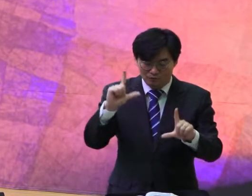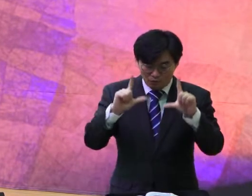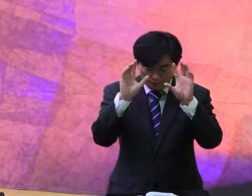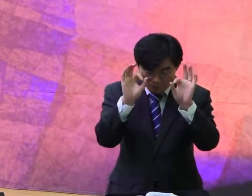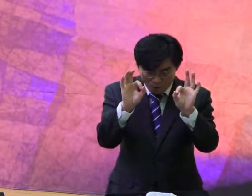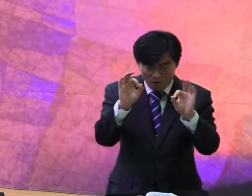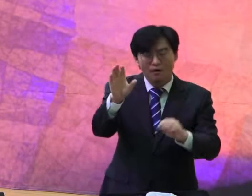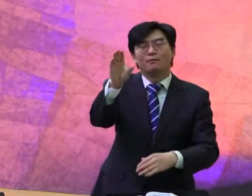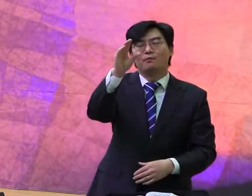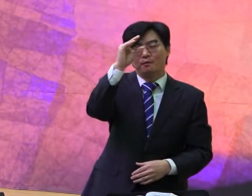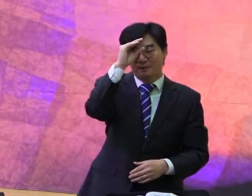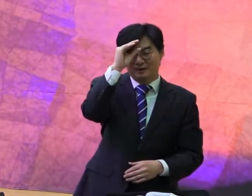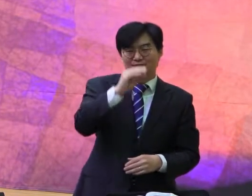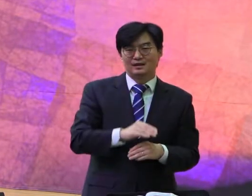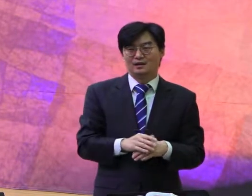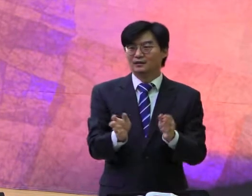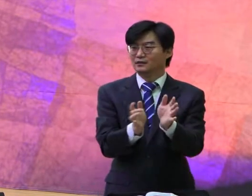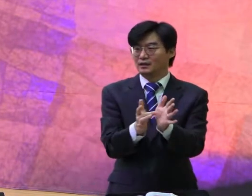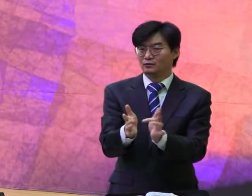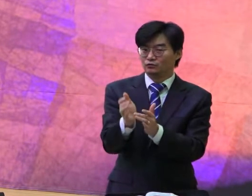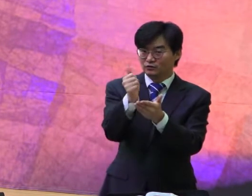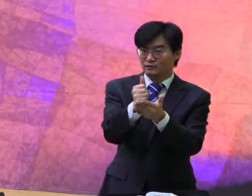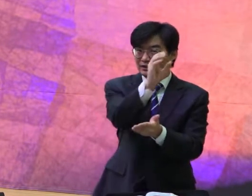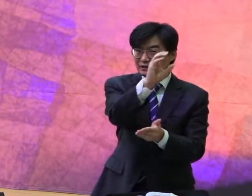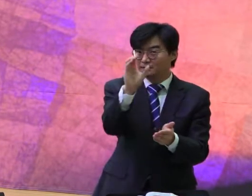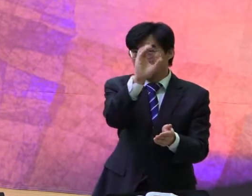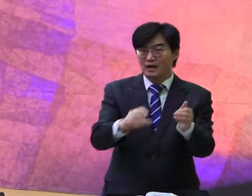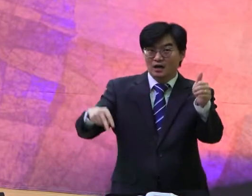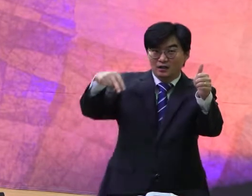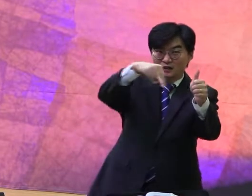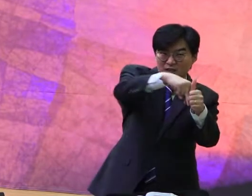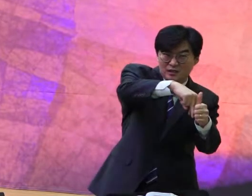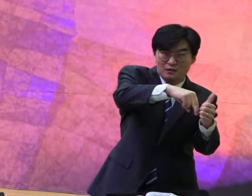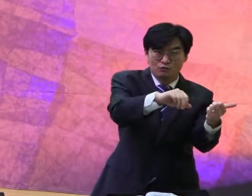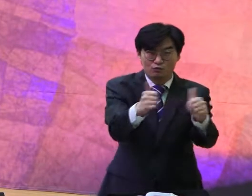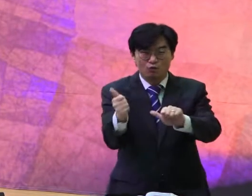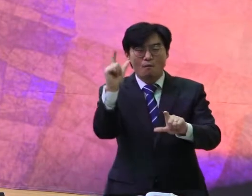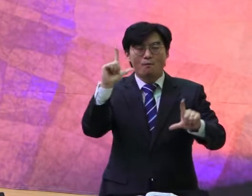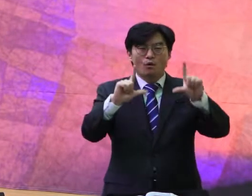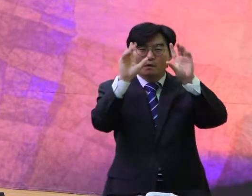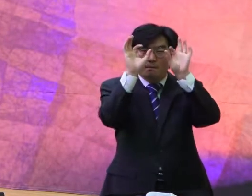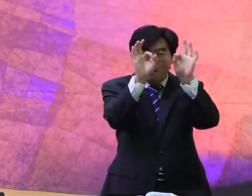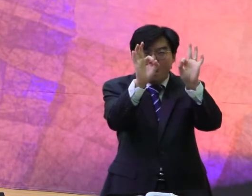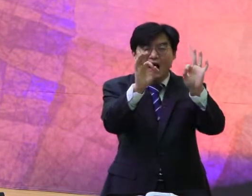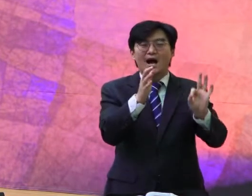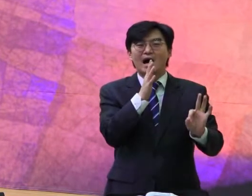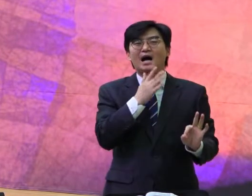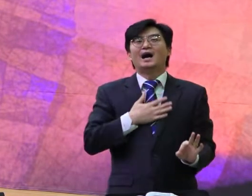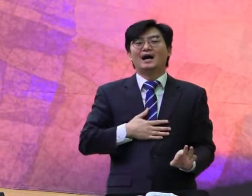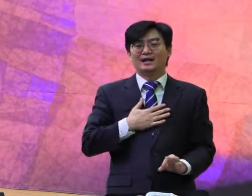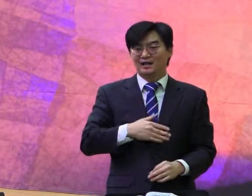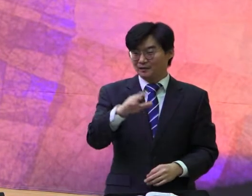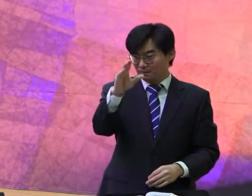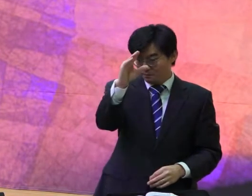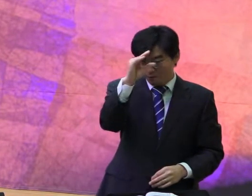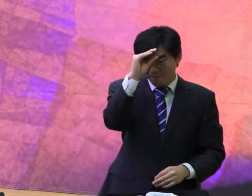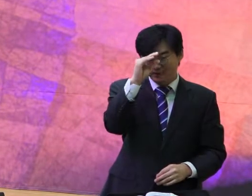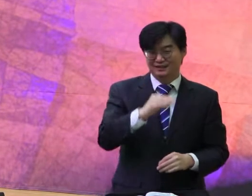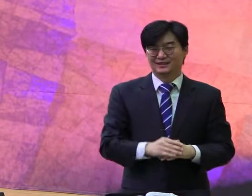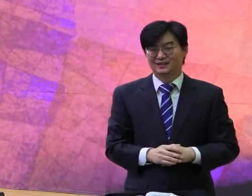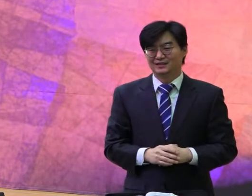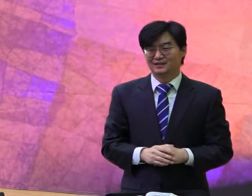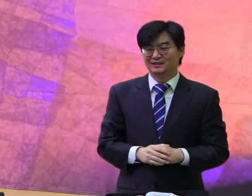예수 그리스도의 섬김과 희생과 십자가 그것을 본받아서 어떻게 해서든지 죽은 자 가운데서